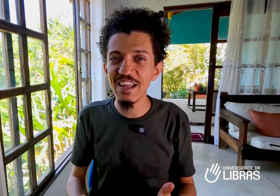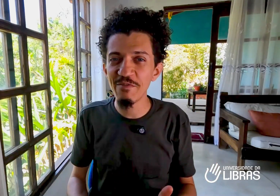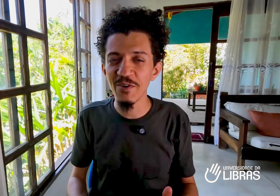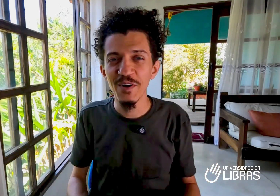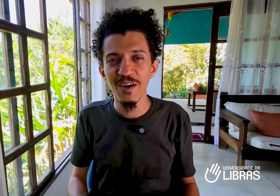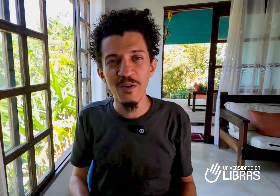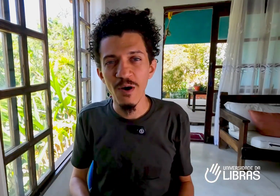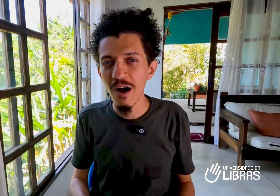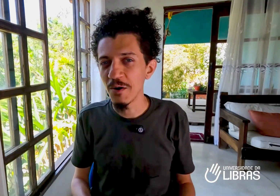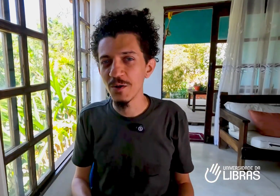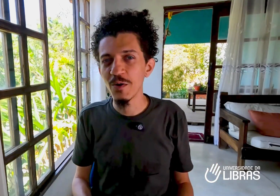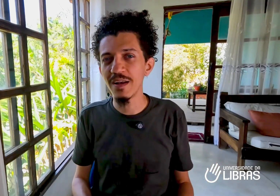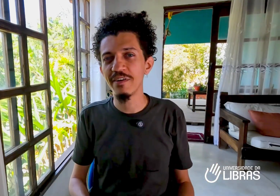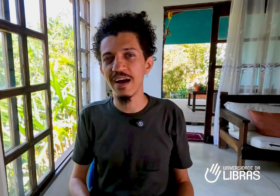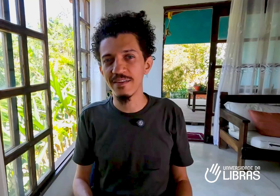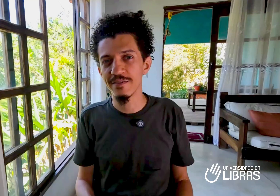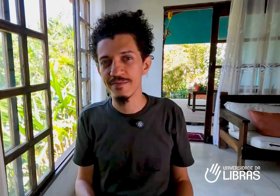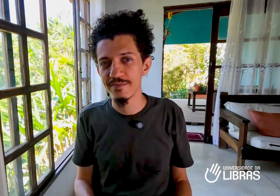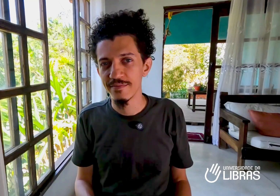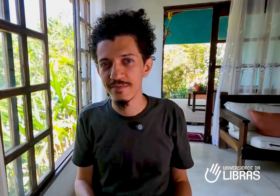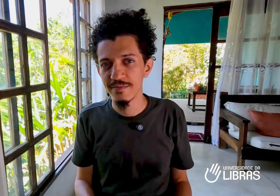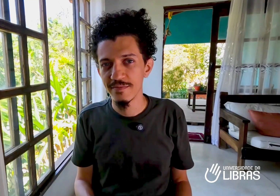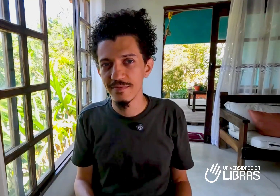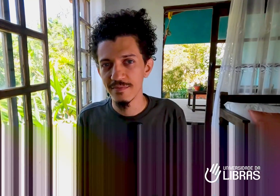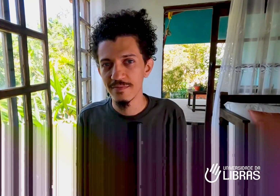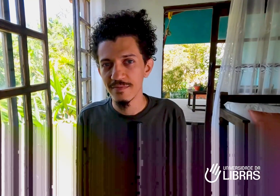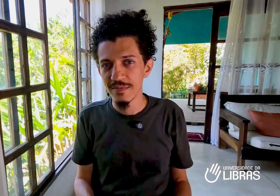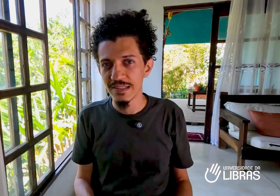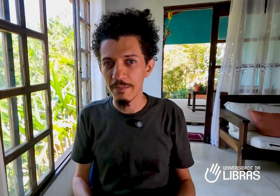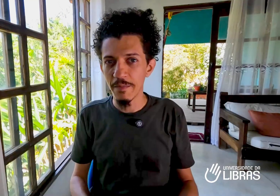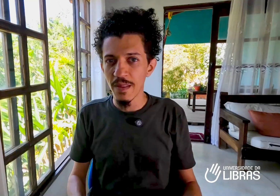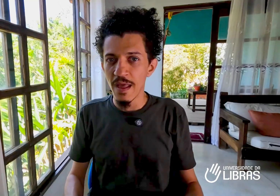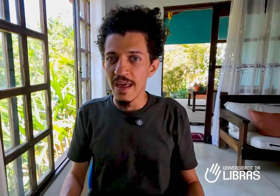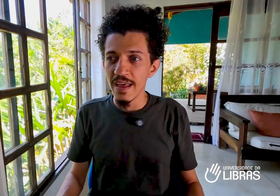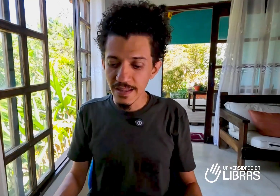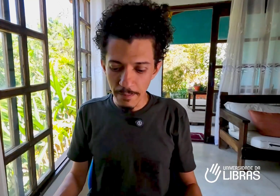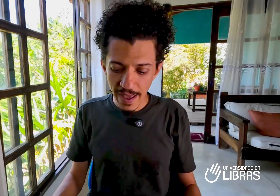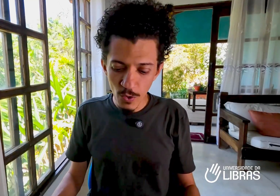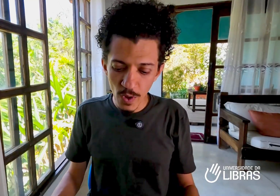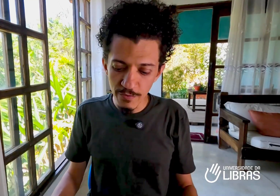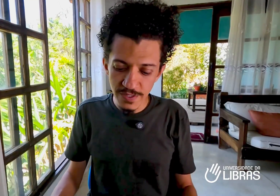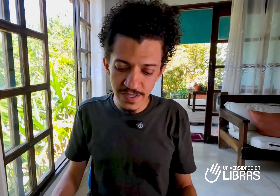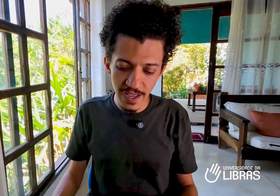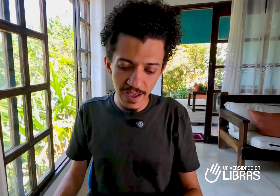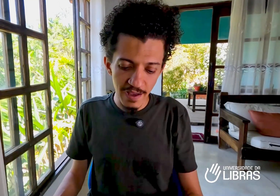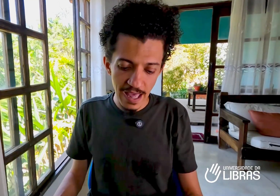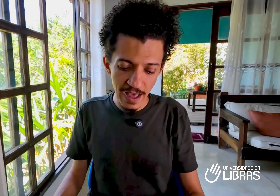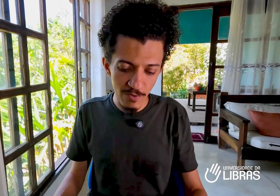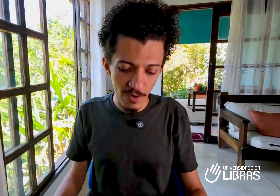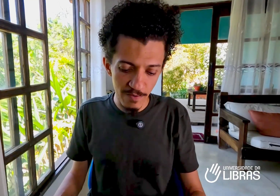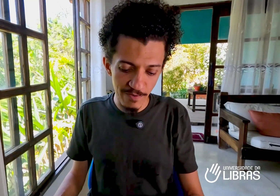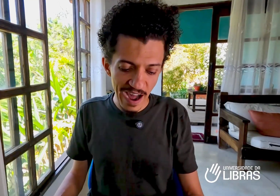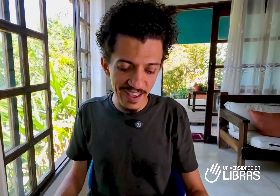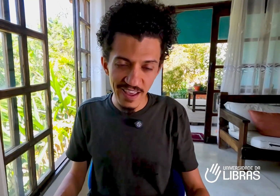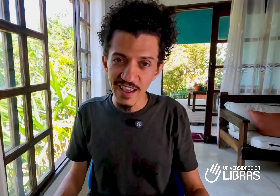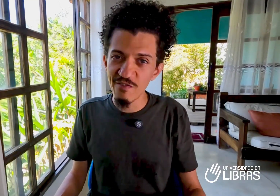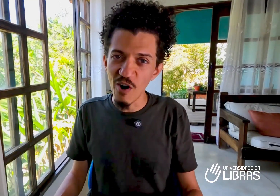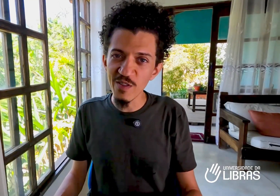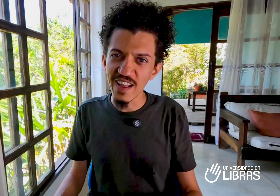alívio. Uau, tô aliviado, sabe? E também quando você vai e volta e você